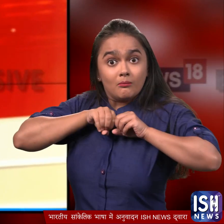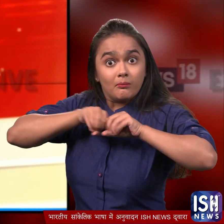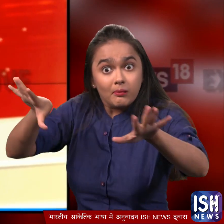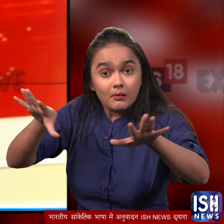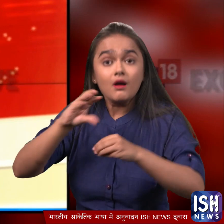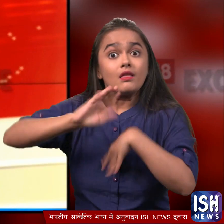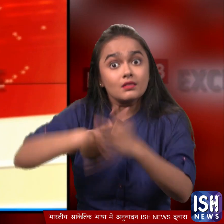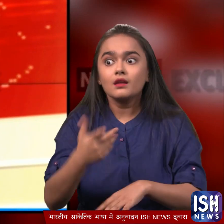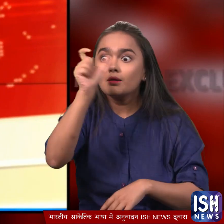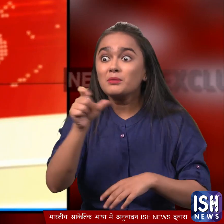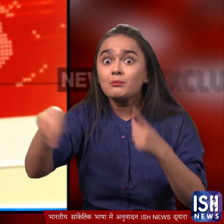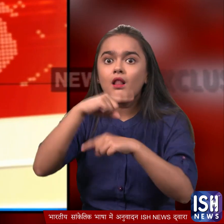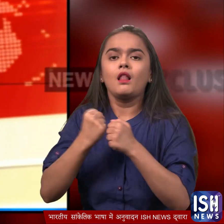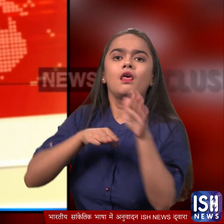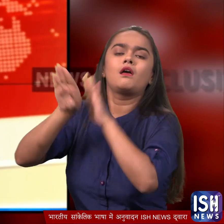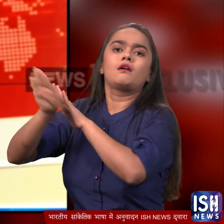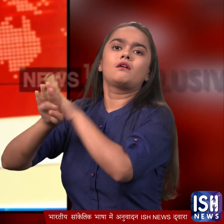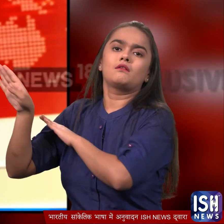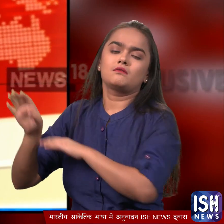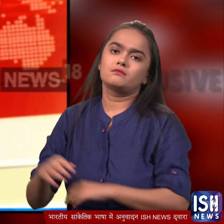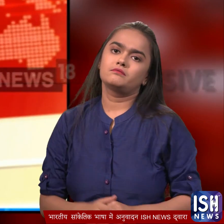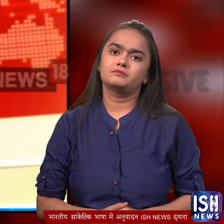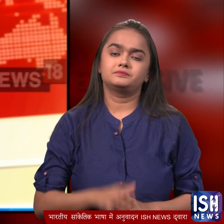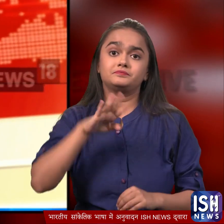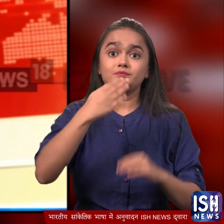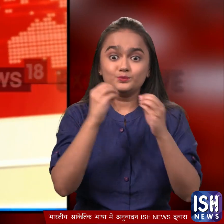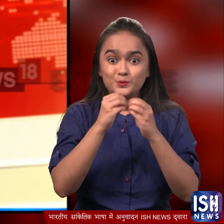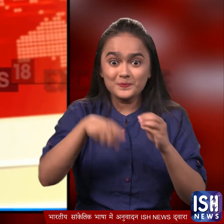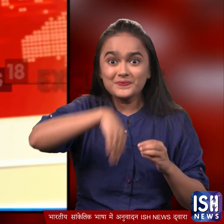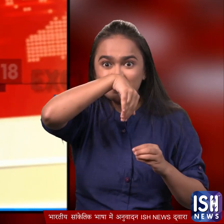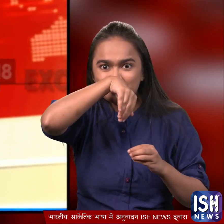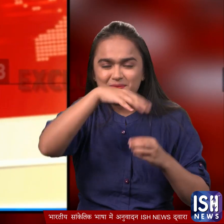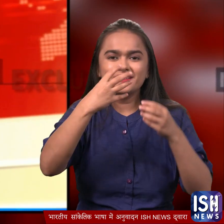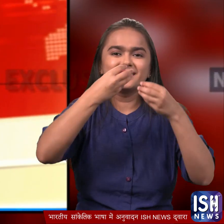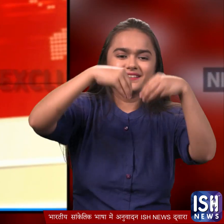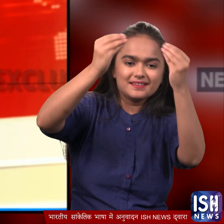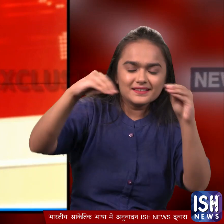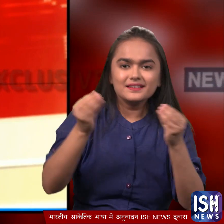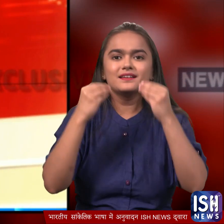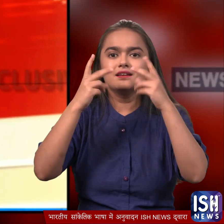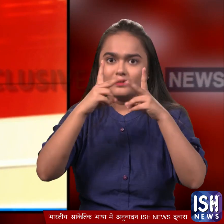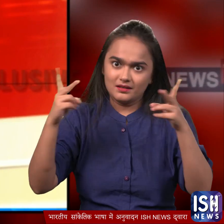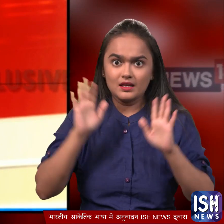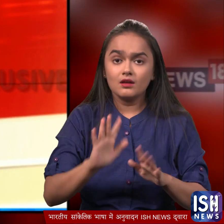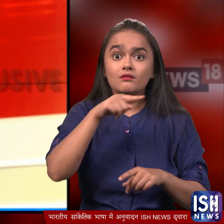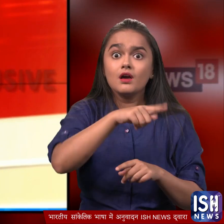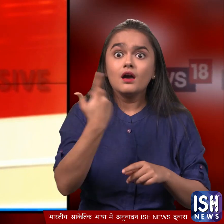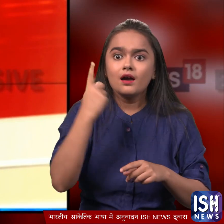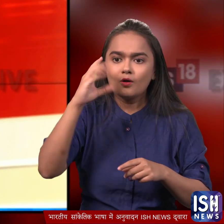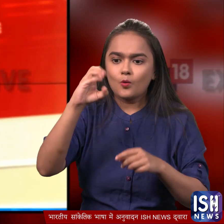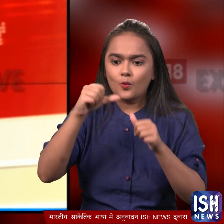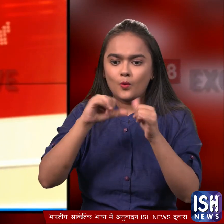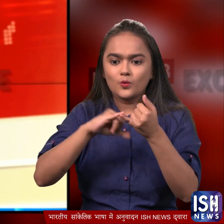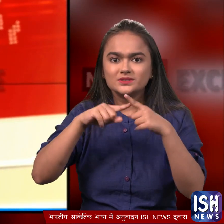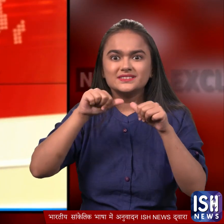कराई थी। लेकिन वीडियो वायरल होते ही हमलावर युवक अंडरग्राउंड हो गए। मुंबई में गणपति उत्सव पर सजावट के लिए एक